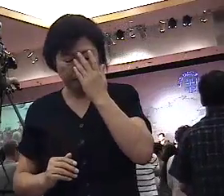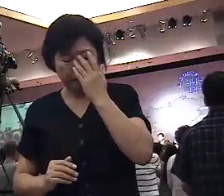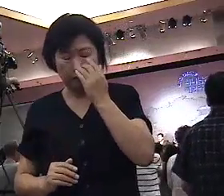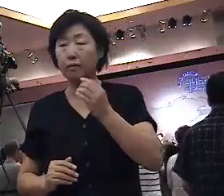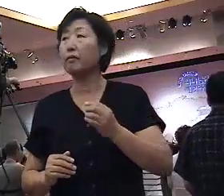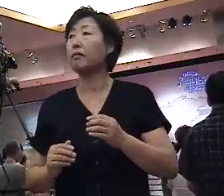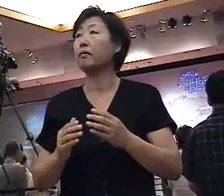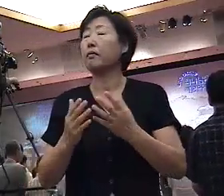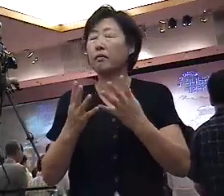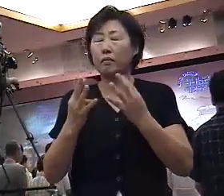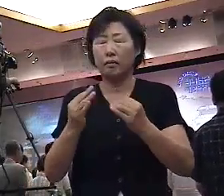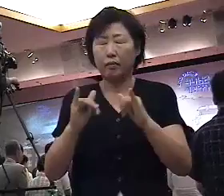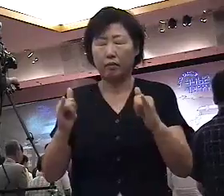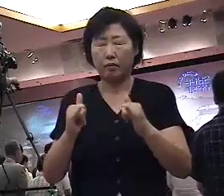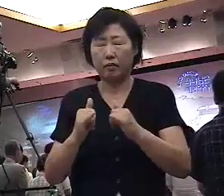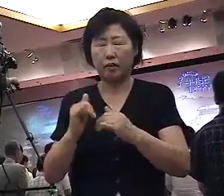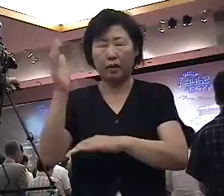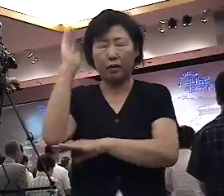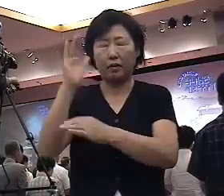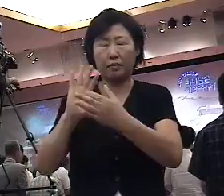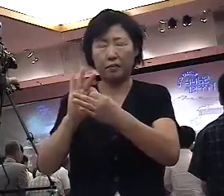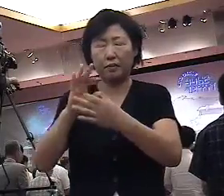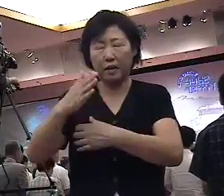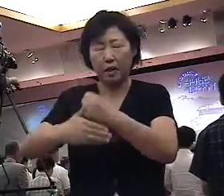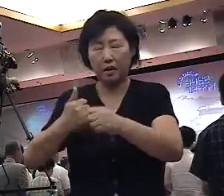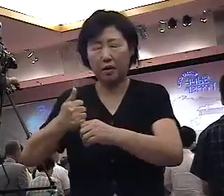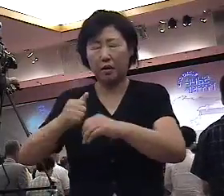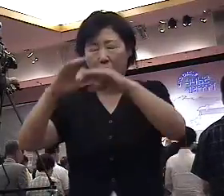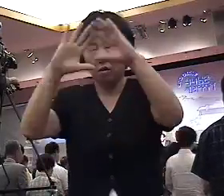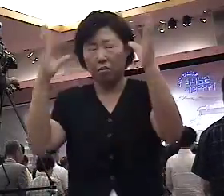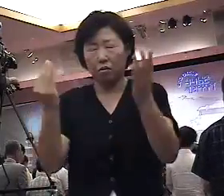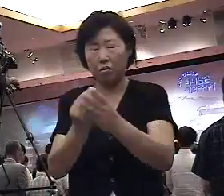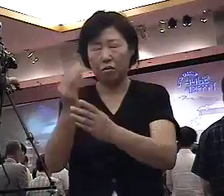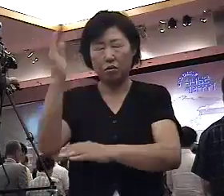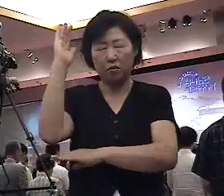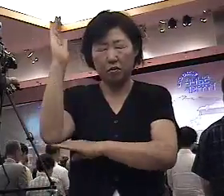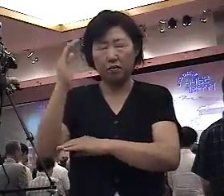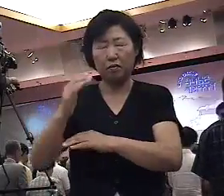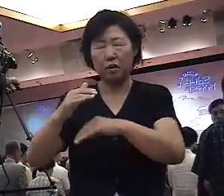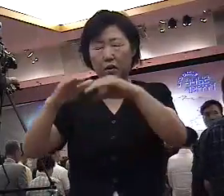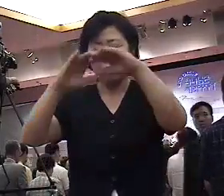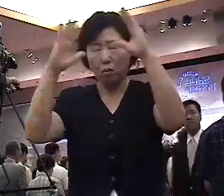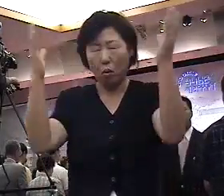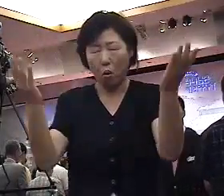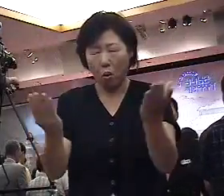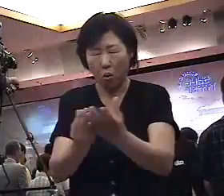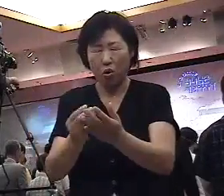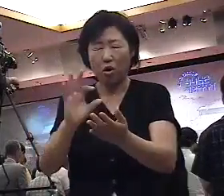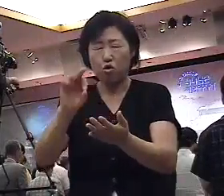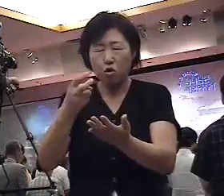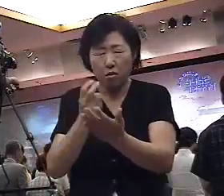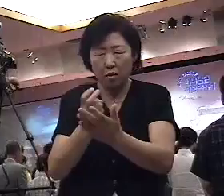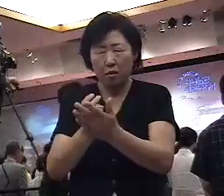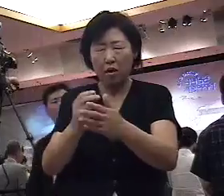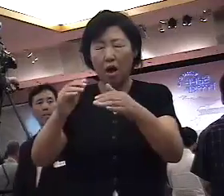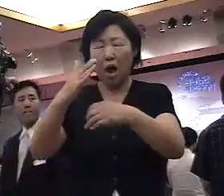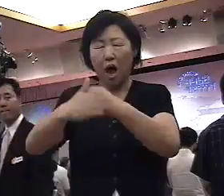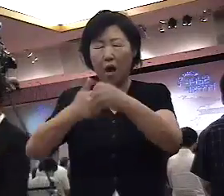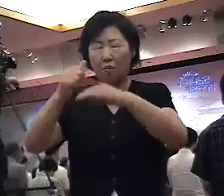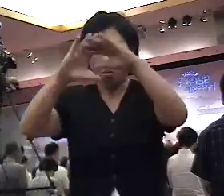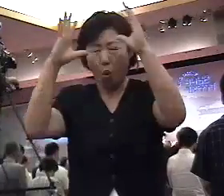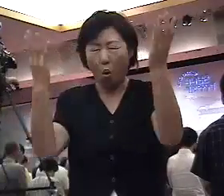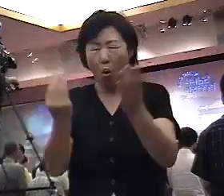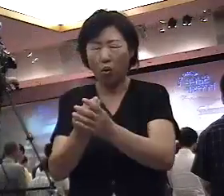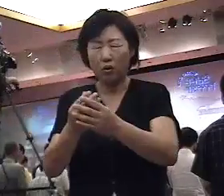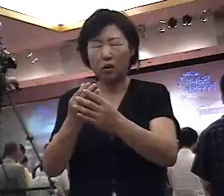아버지 하나님, 오늘 말씀을 통해 하나님의 모든 말씀, 하나님의 모든 율법, 하나님의